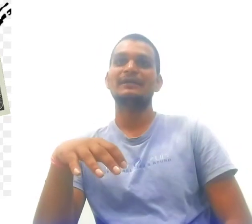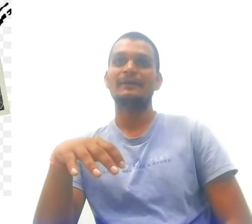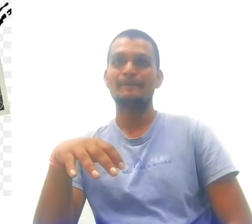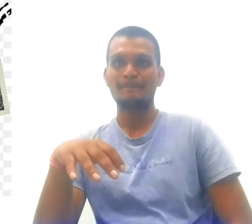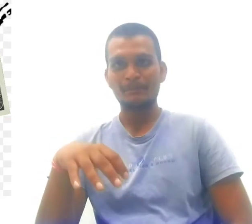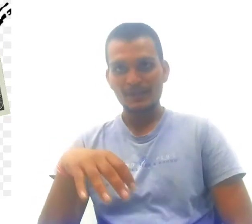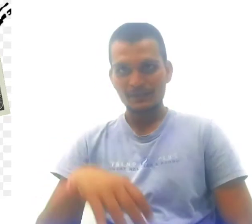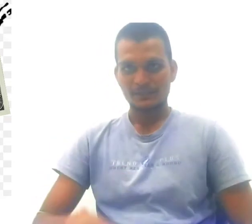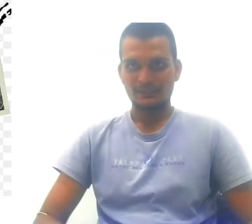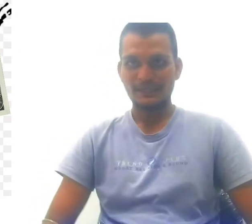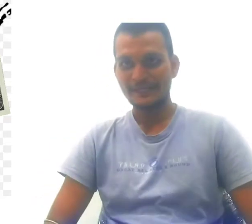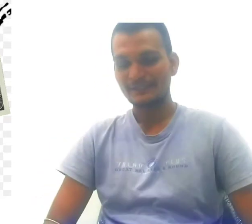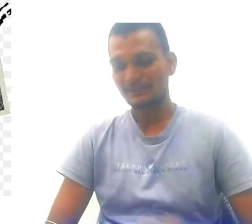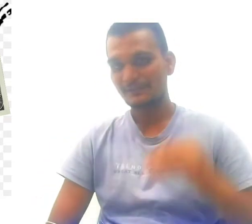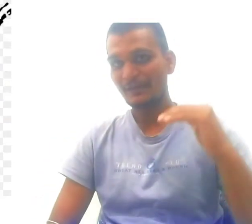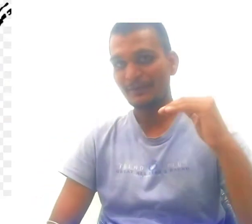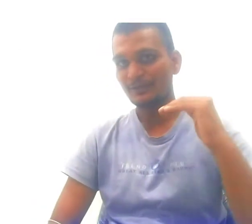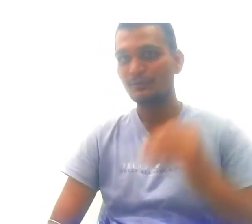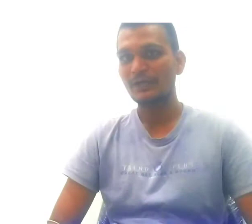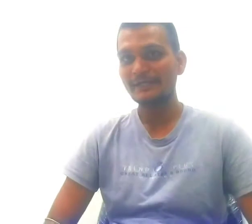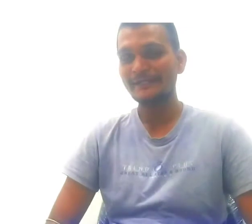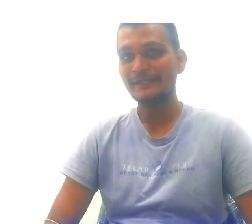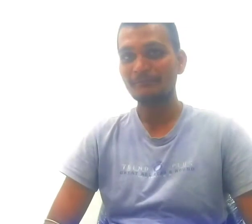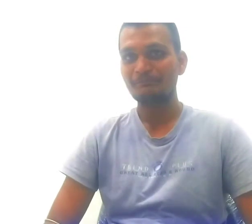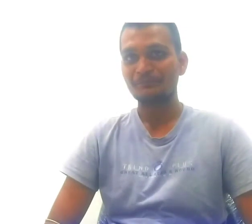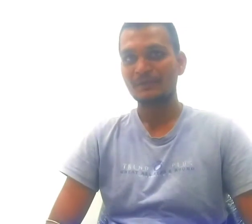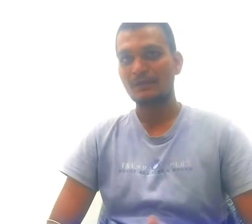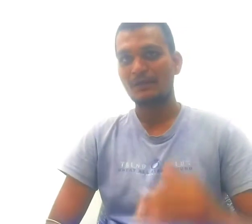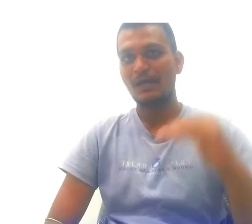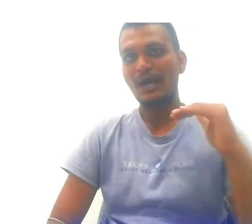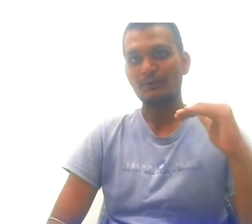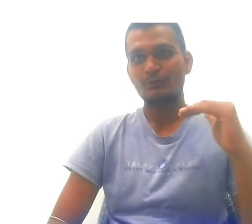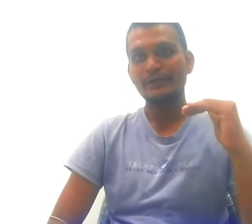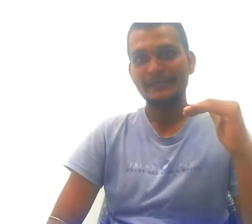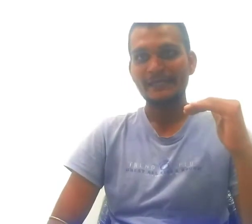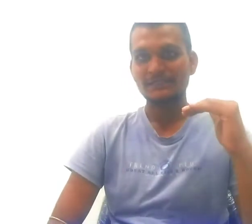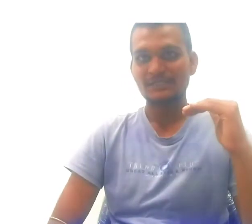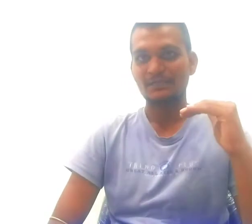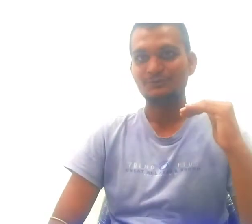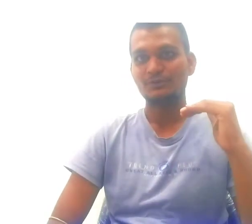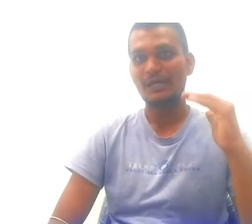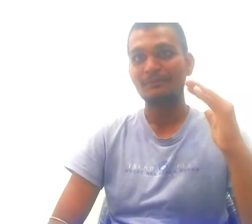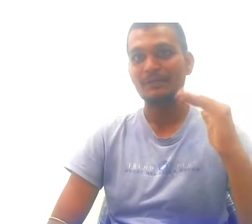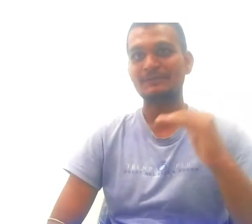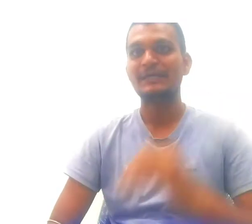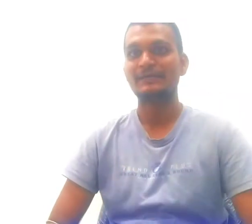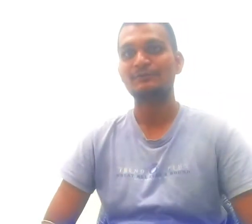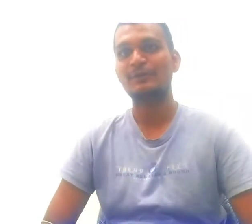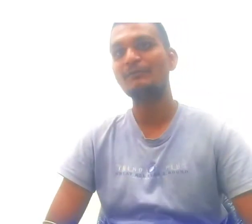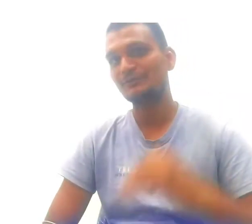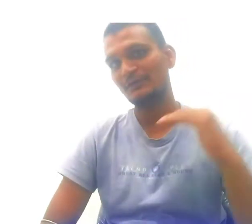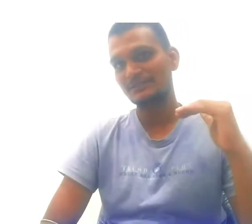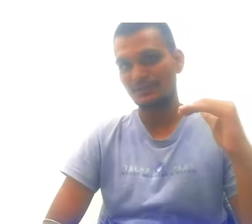है। लेकिन क्या मैं कहूंगा कि हाँ कोई है ऐसा जो काम करता है, तो आप विश्वास